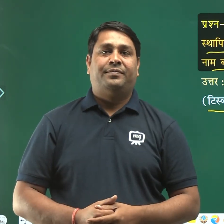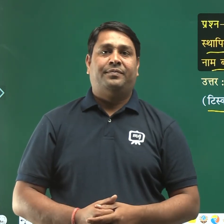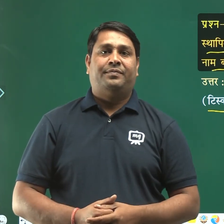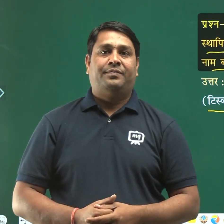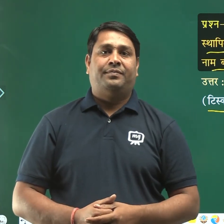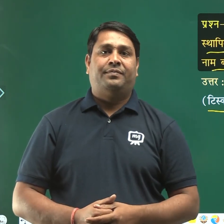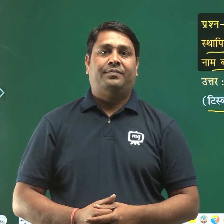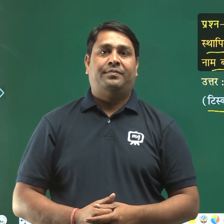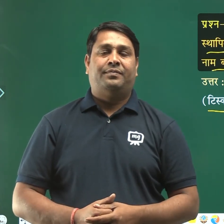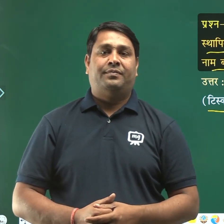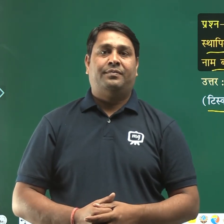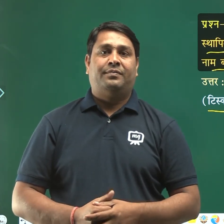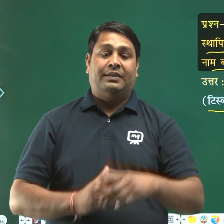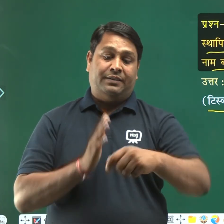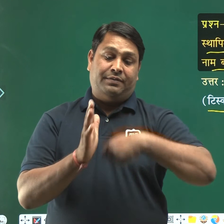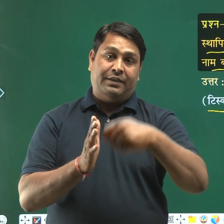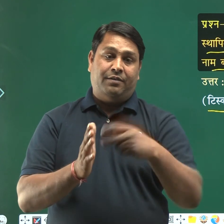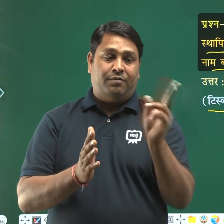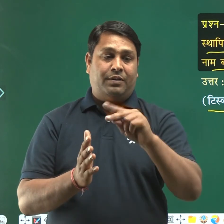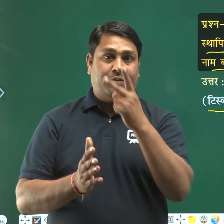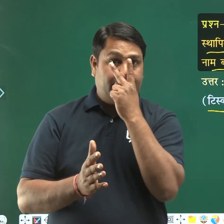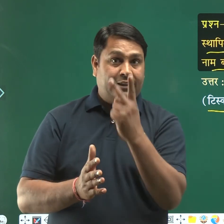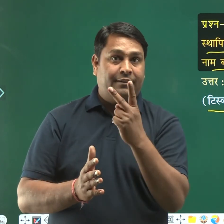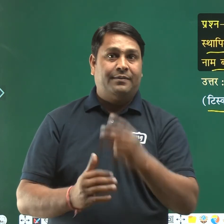इस वीडियो को बार बार देखना,